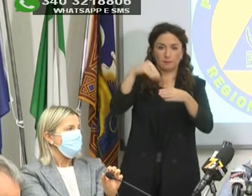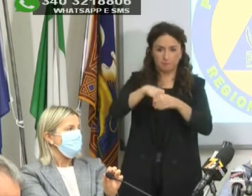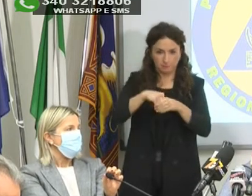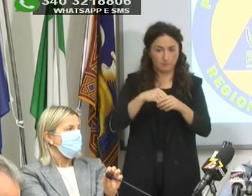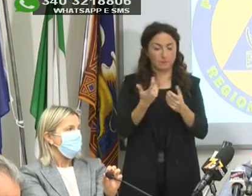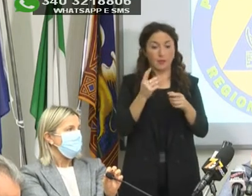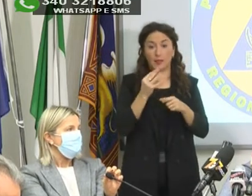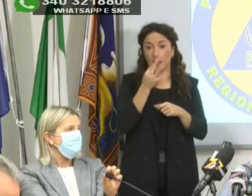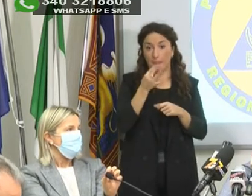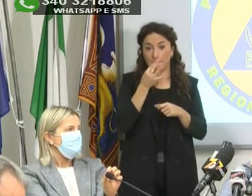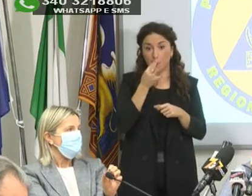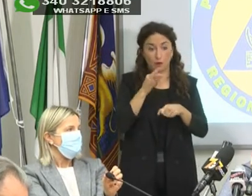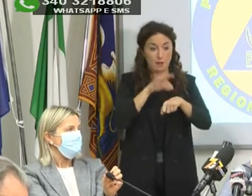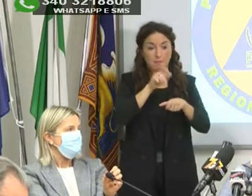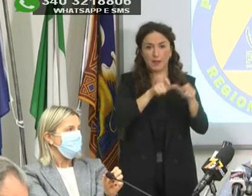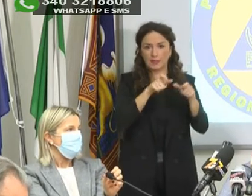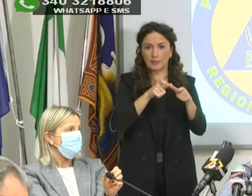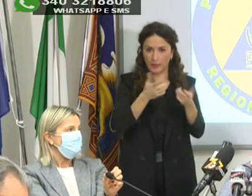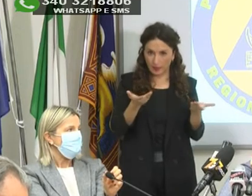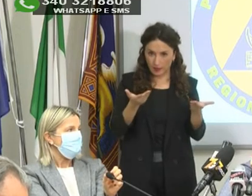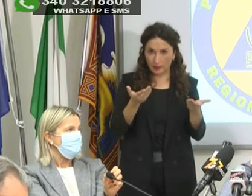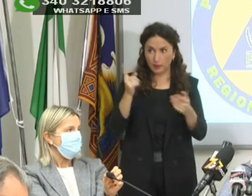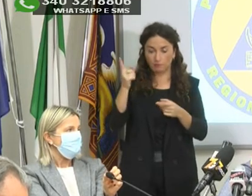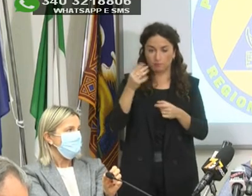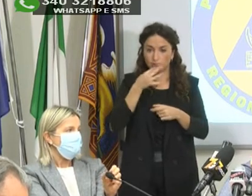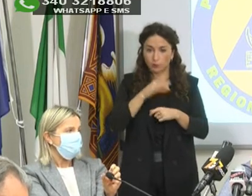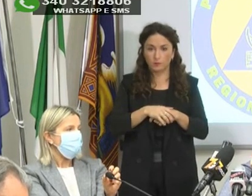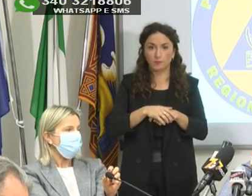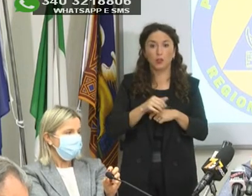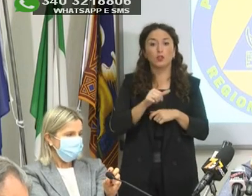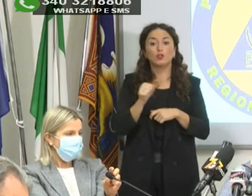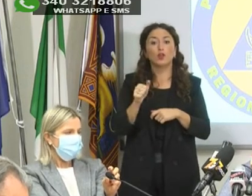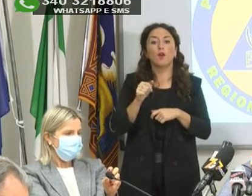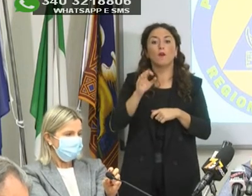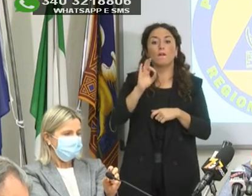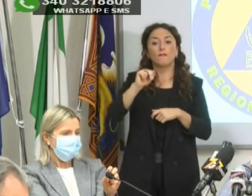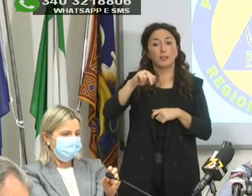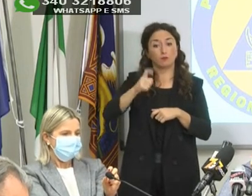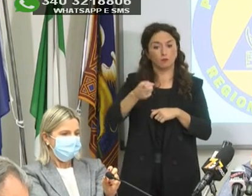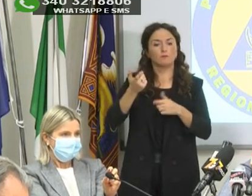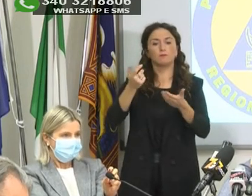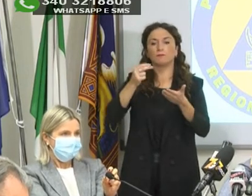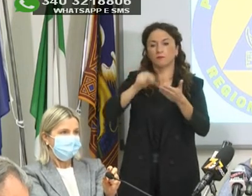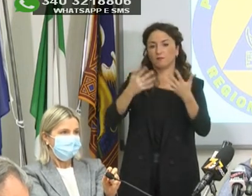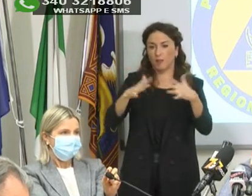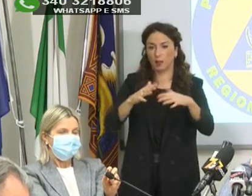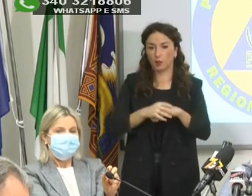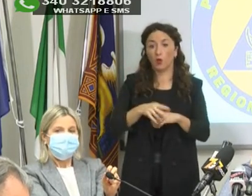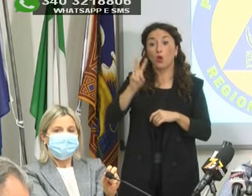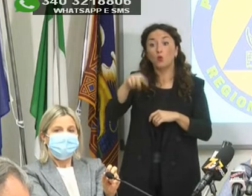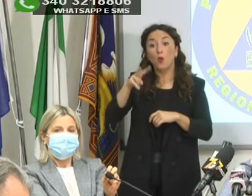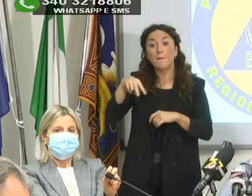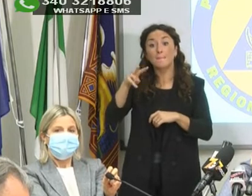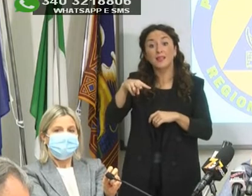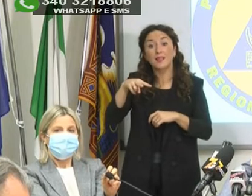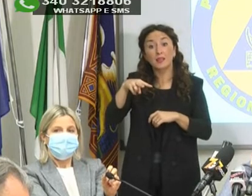i tamponi ai propri pazienti. Mi risulta che ha firmato solo la FIMG, Sono 2.000 medici